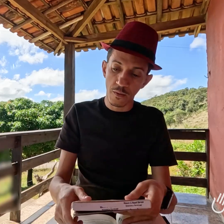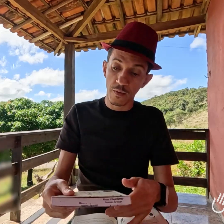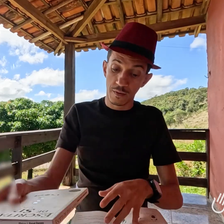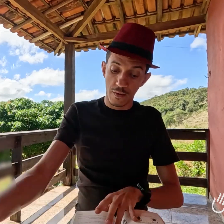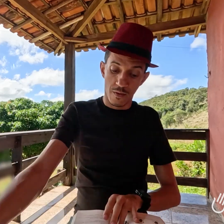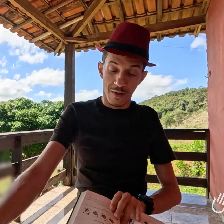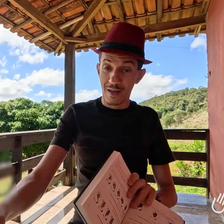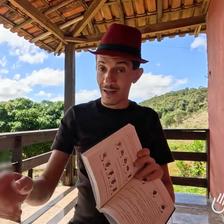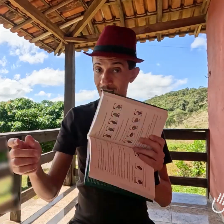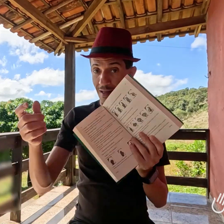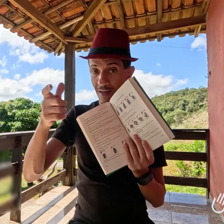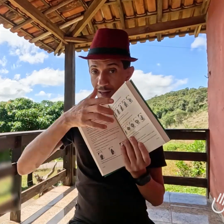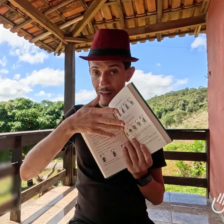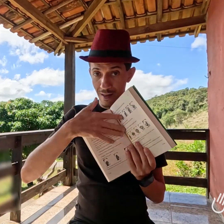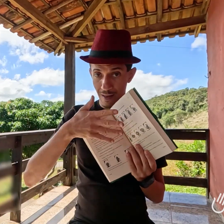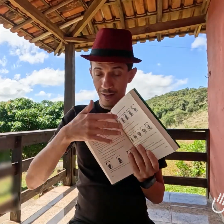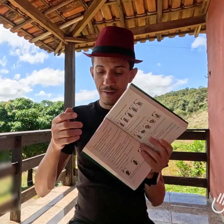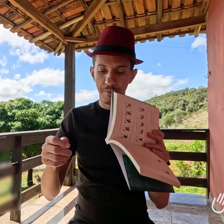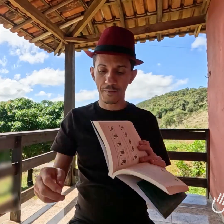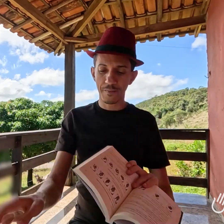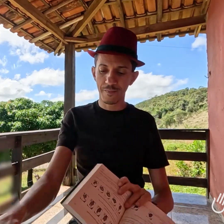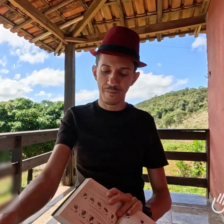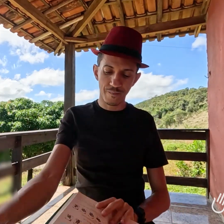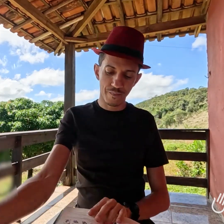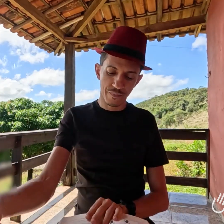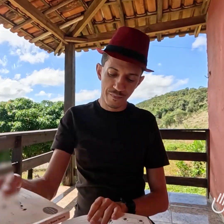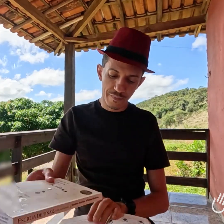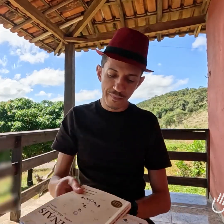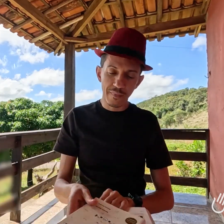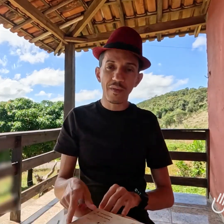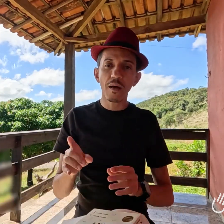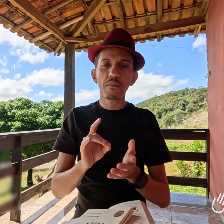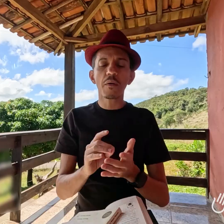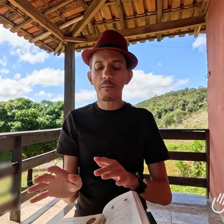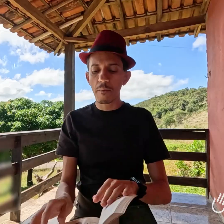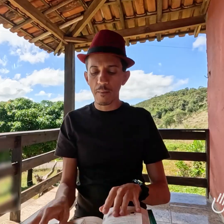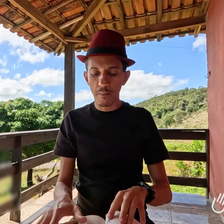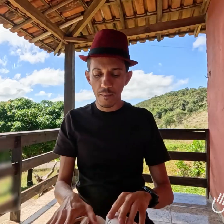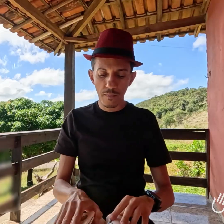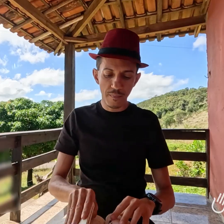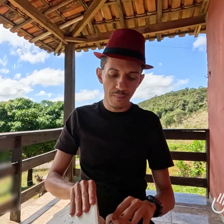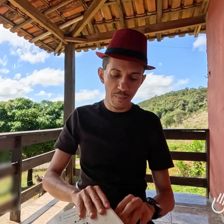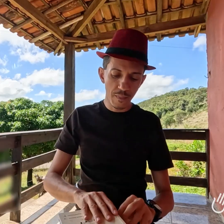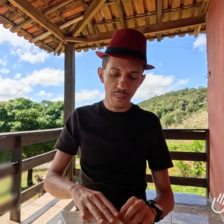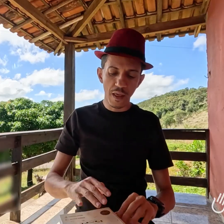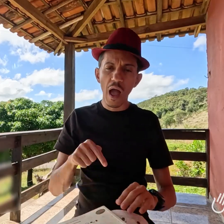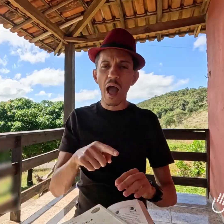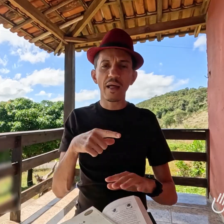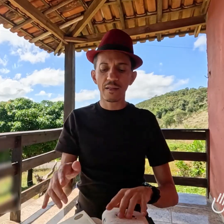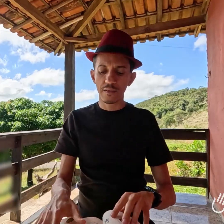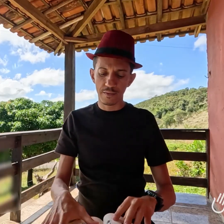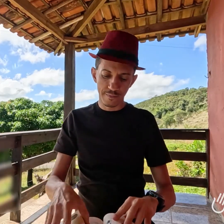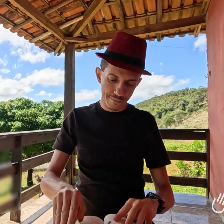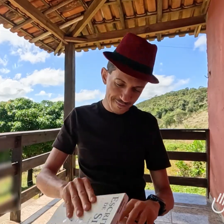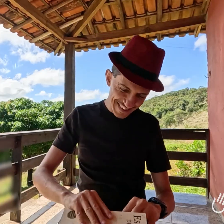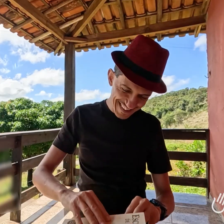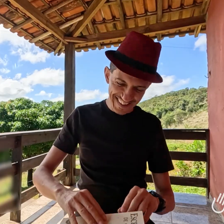surpresa. E se você já tem algum dos livros, ou todos os livros, está disponível para você fazer o upgrade